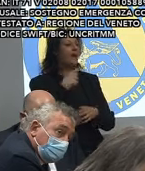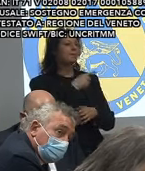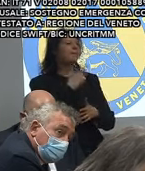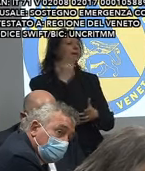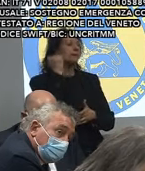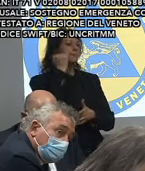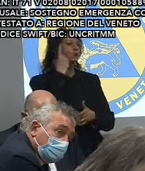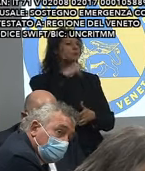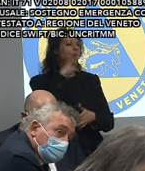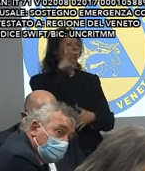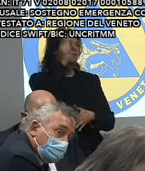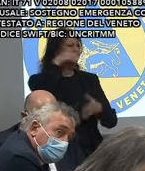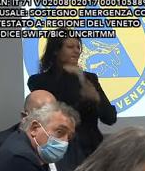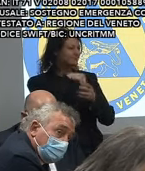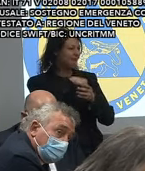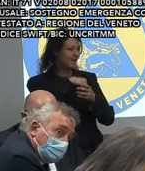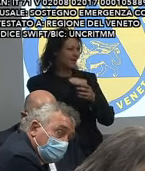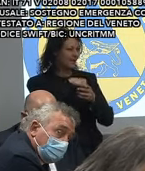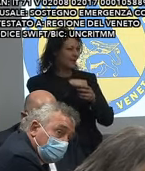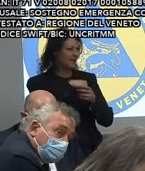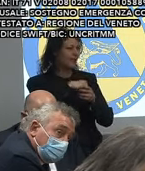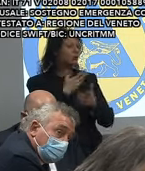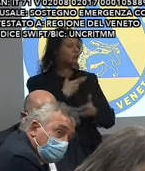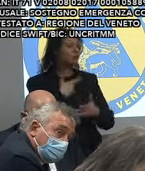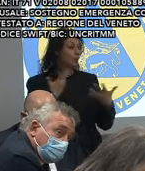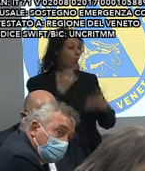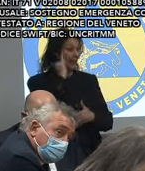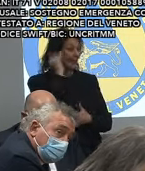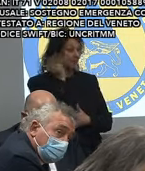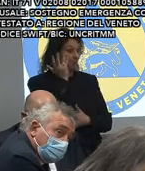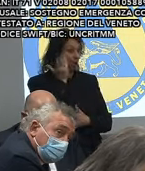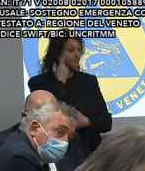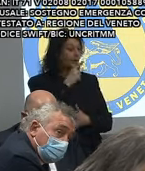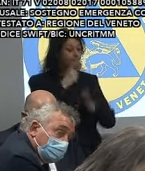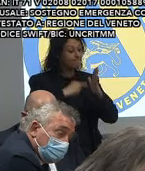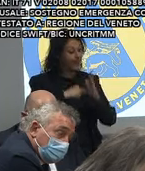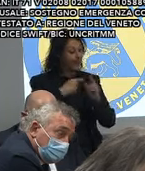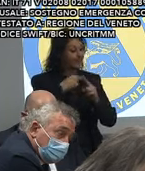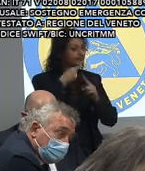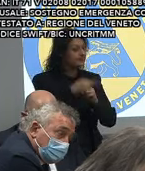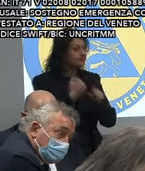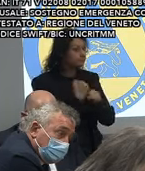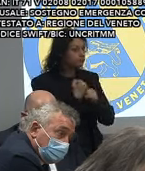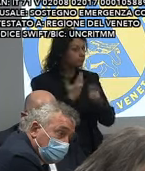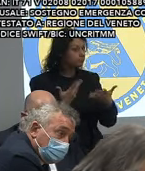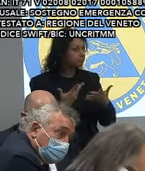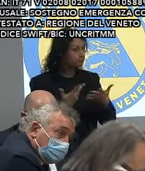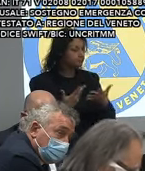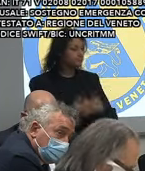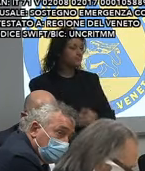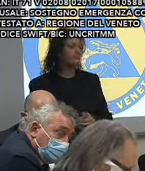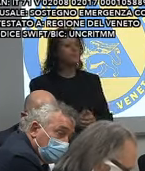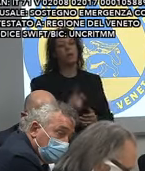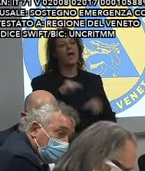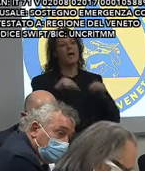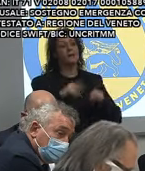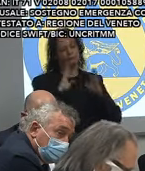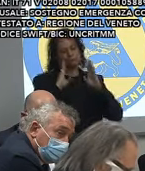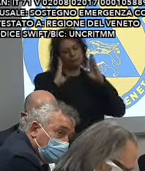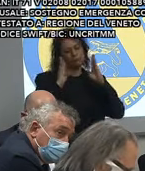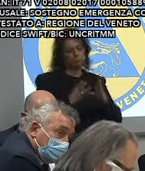Se avete delle ipotesi su cui si lavorerà nei prossimi mesi? No, guardate, adesso siamo concentrati sull'ospedale, ovvio